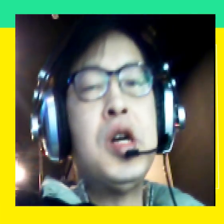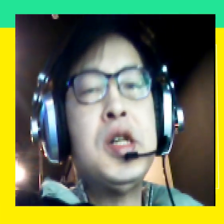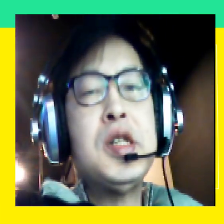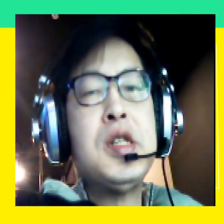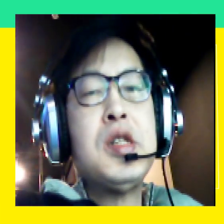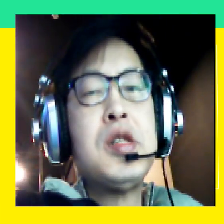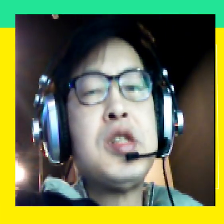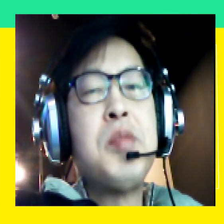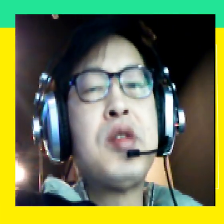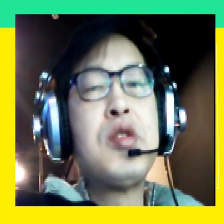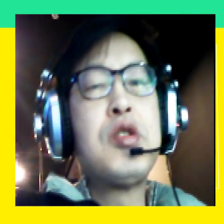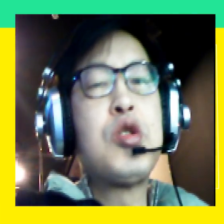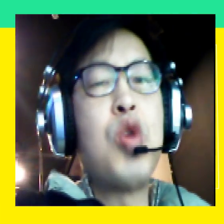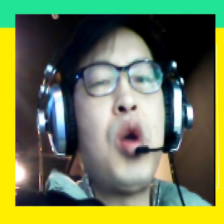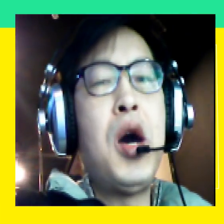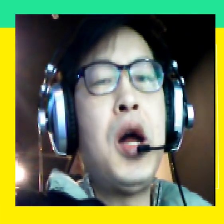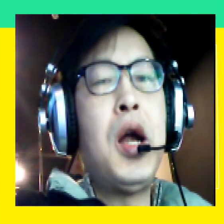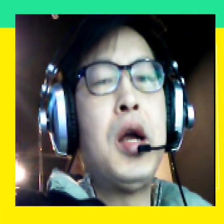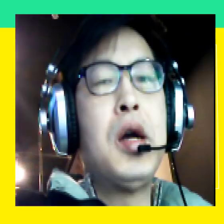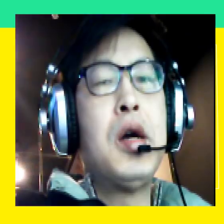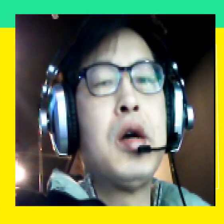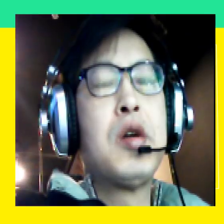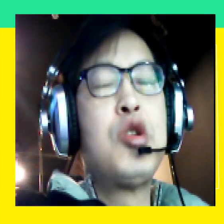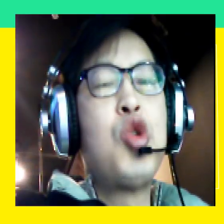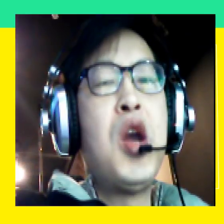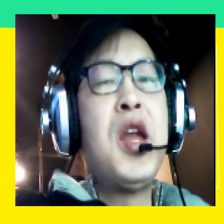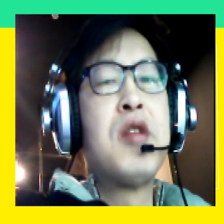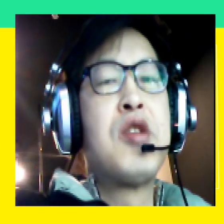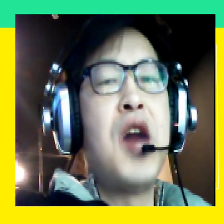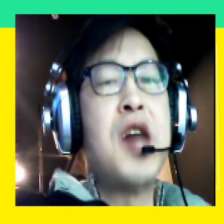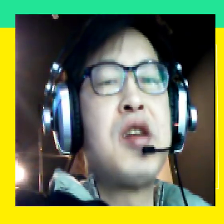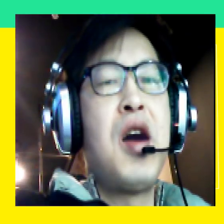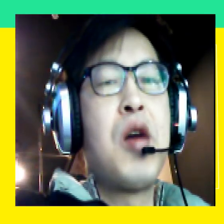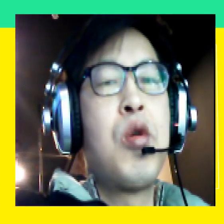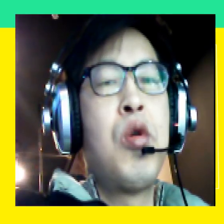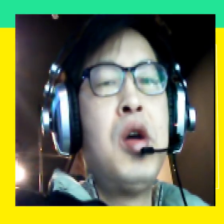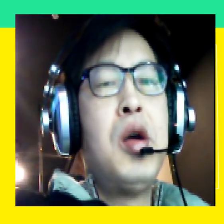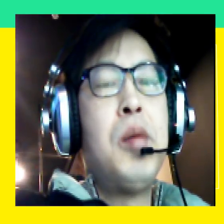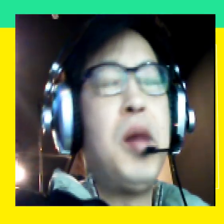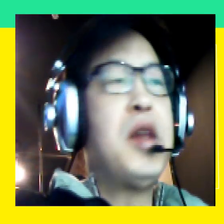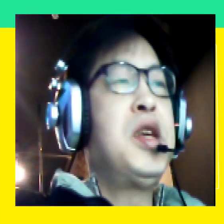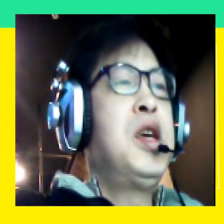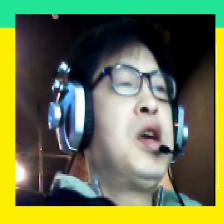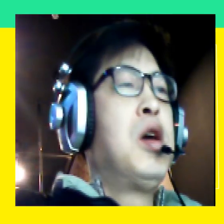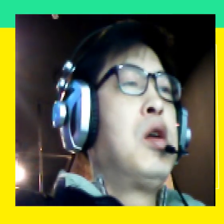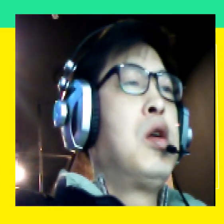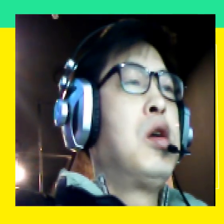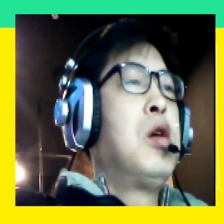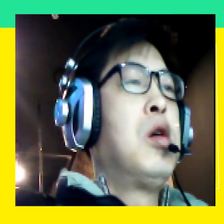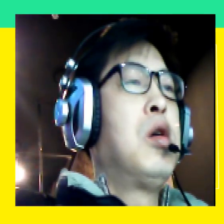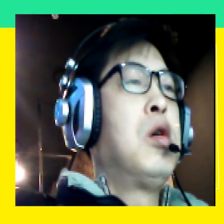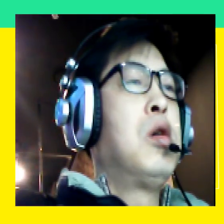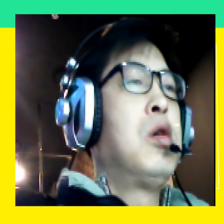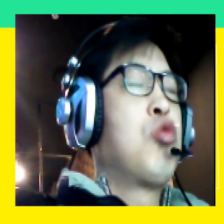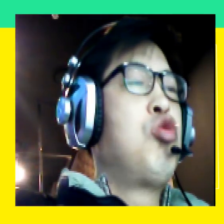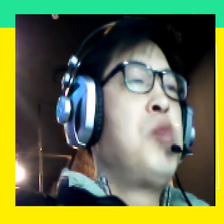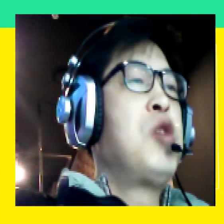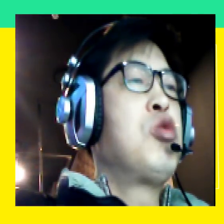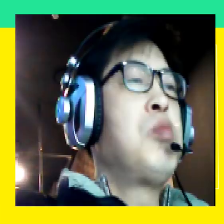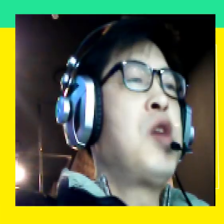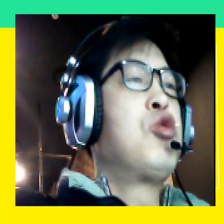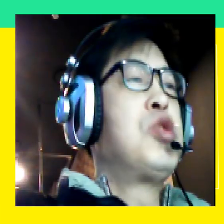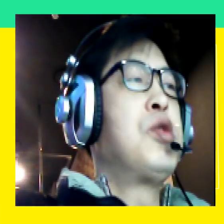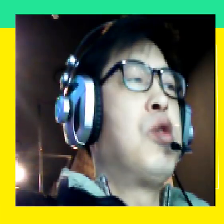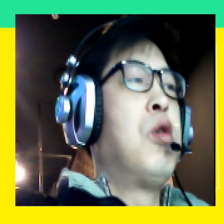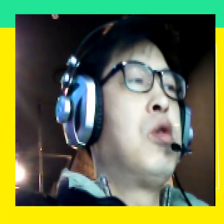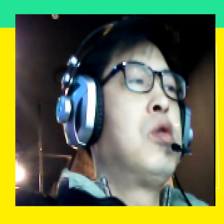스토어팜이었죠. 스마트 스토어 그 URL에 들어가셔갖고 많이 구매